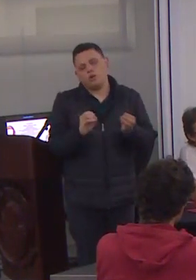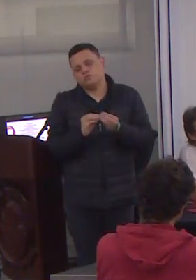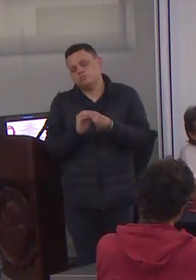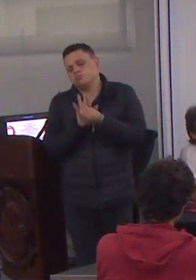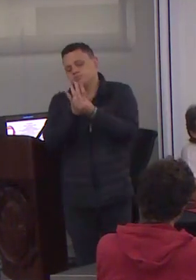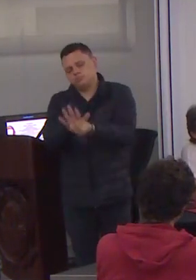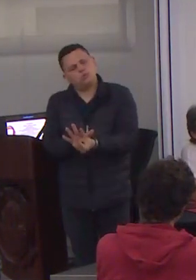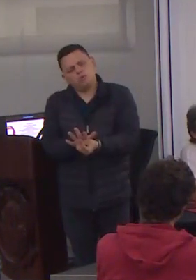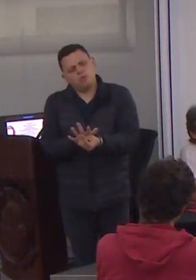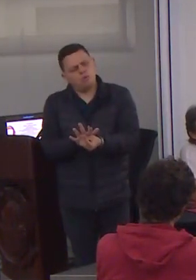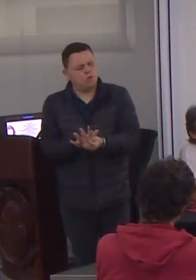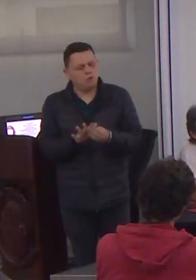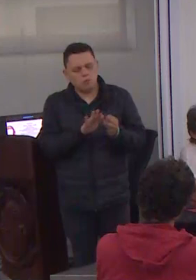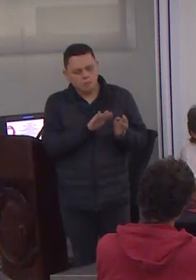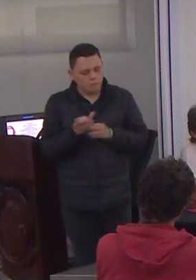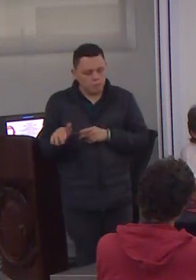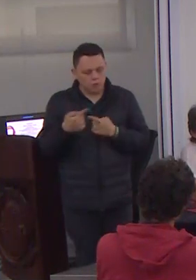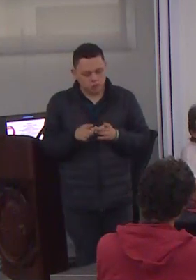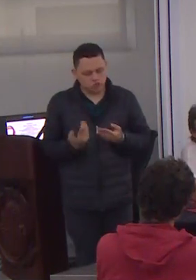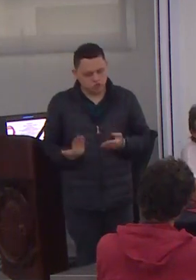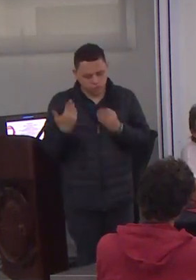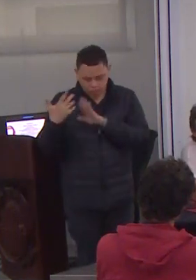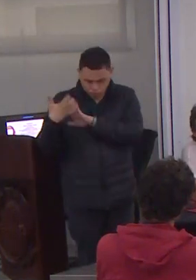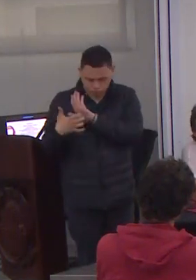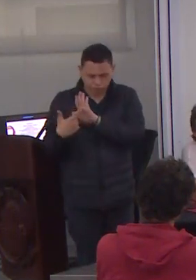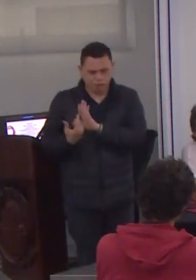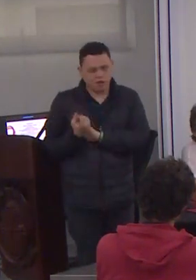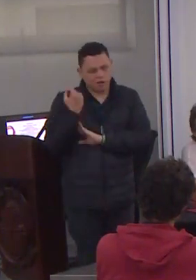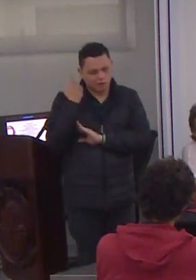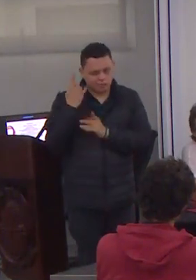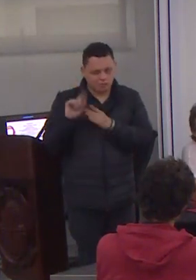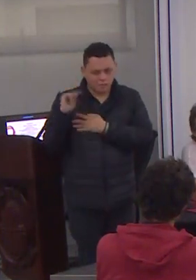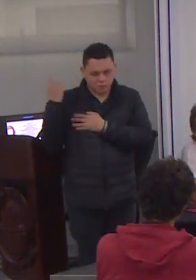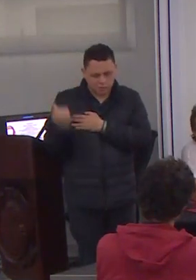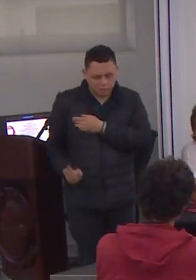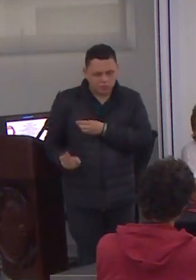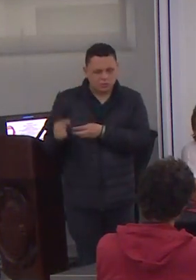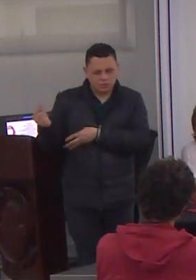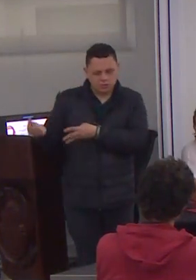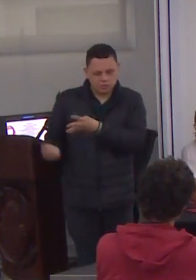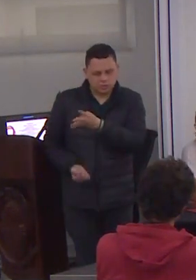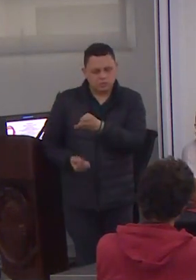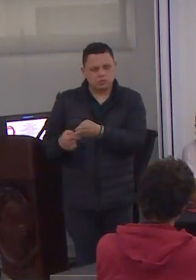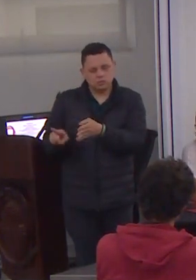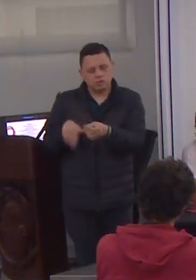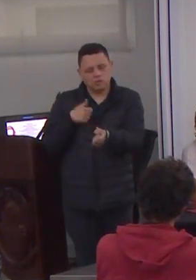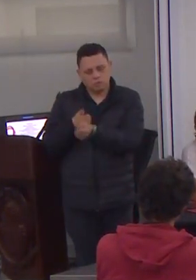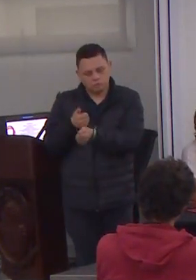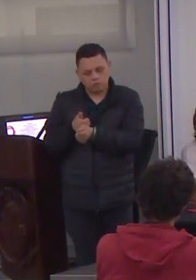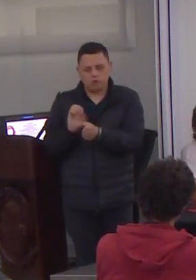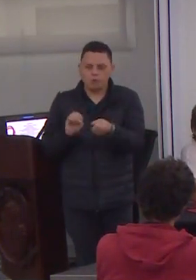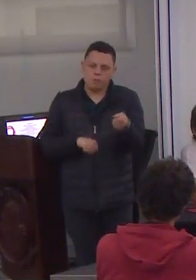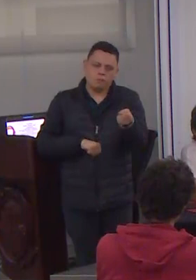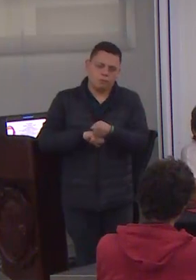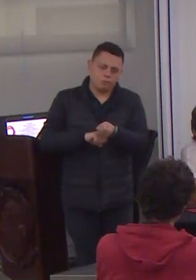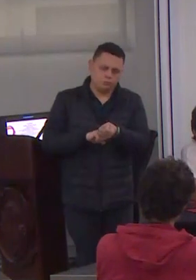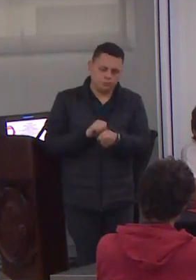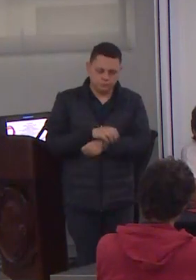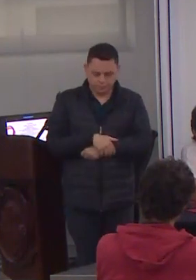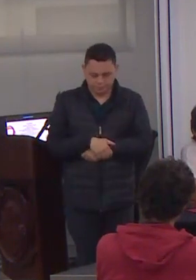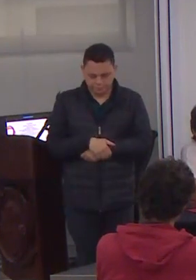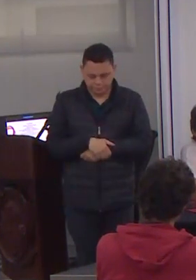comprender cuáles son esas particularidades de la persona que requieren en un momento dado acompañamientos o apoyos